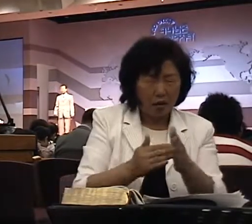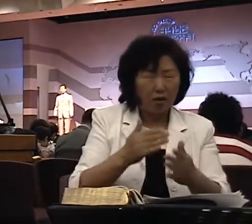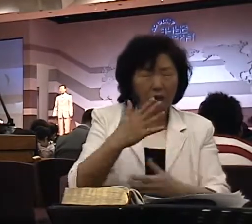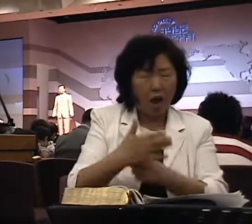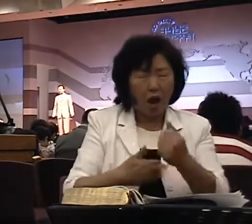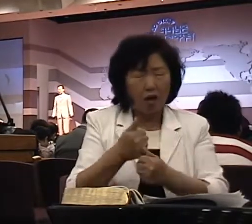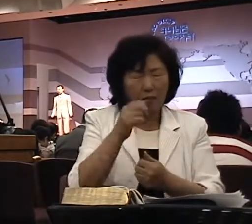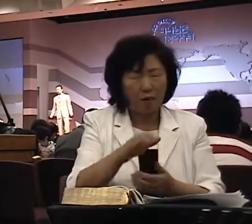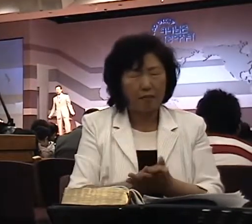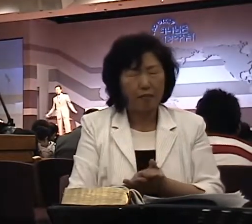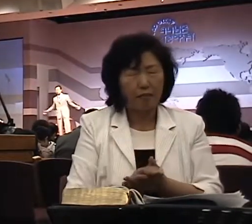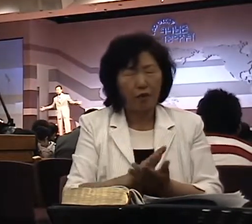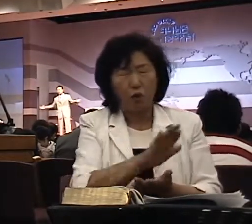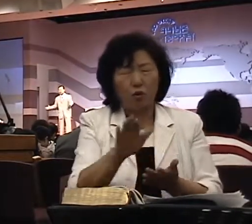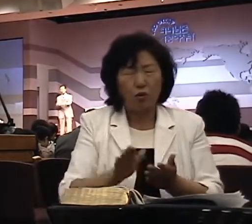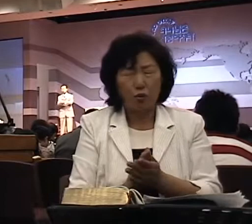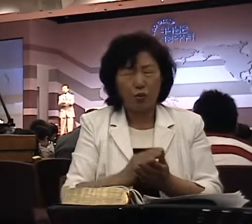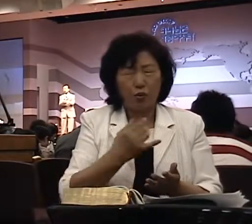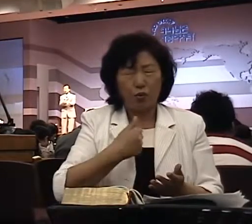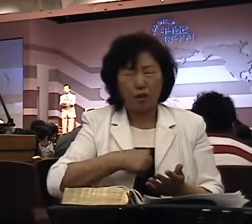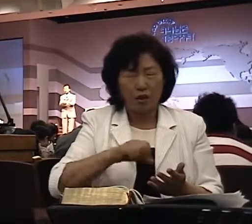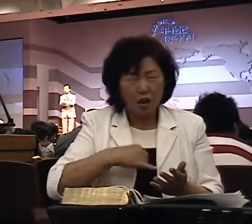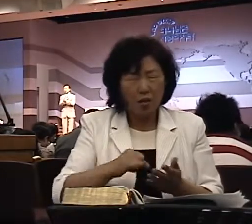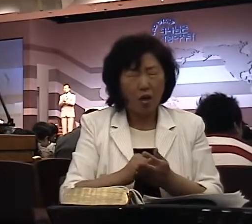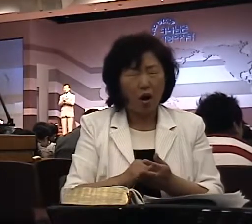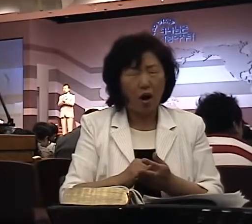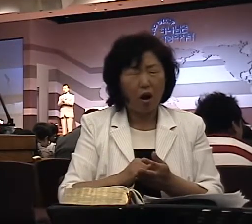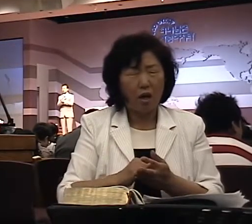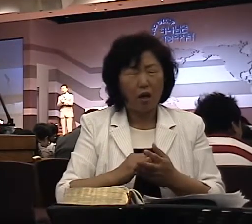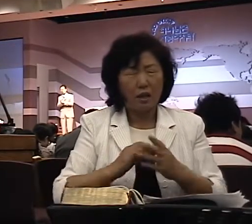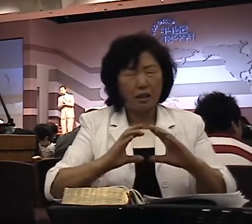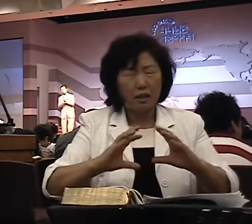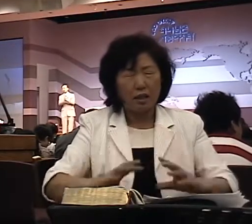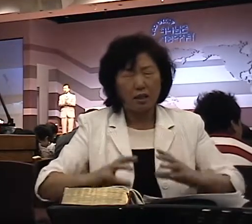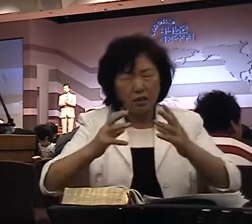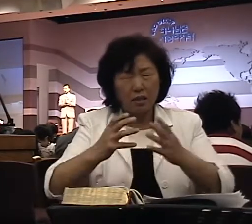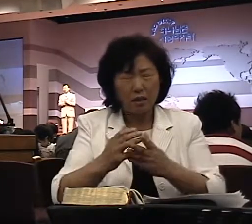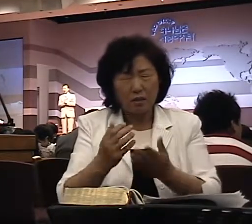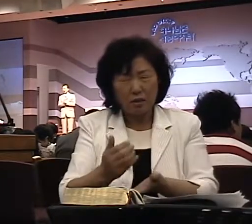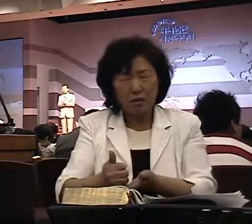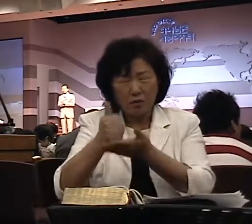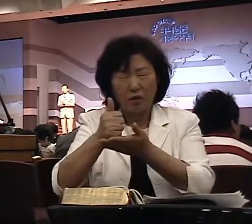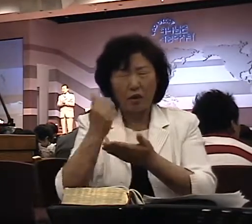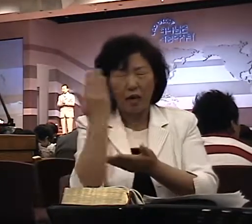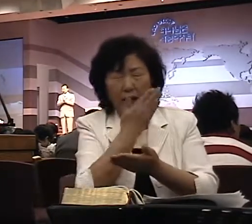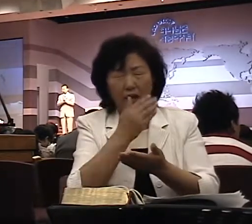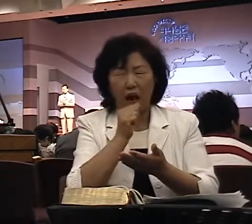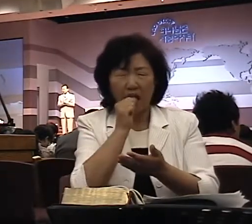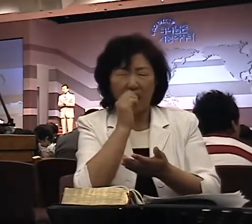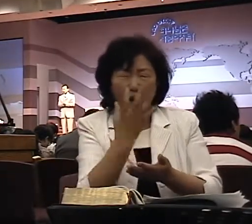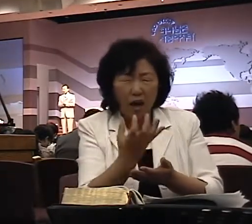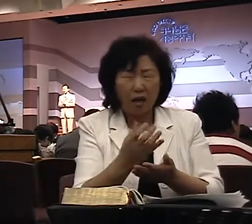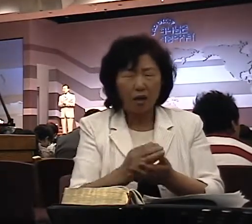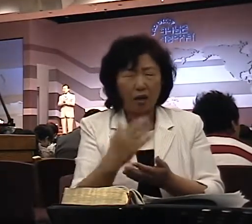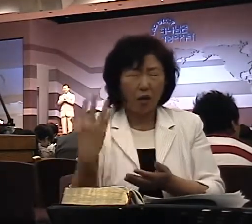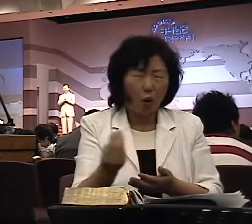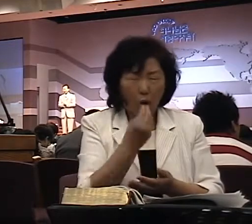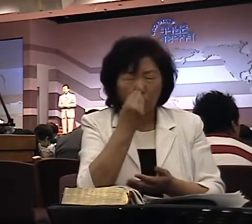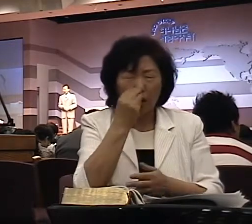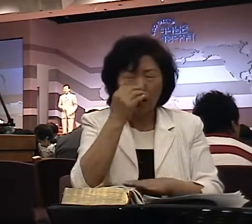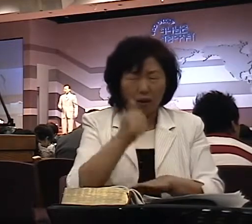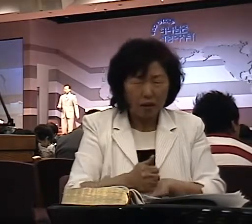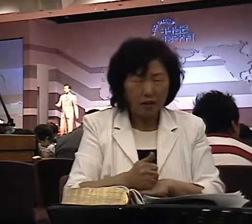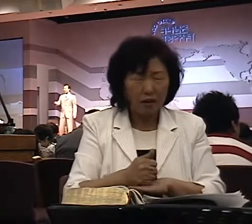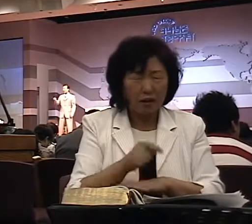되게 해달라고, 우리 자녀들과 함께 이 세대를 고치며 섬길 수 있는 깨끗한 그릇이 되게 해달라고 우리 거룩한 결단을 이